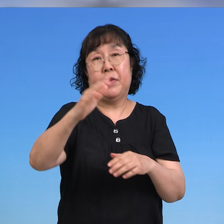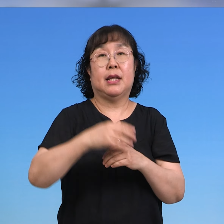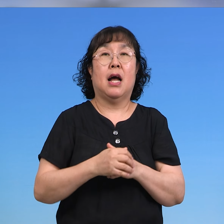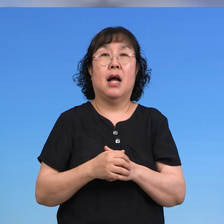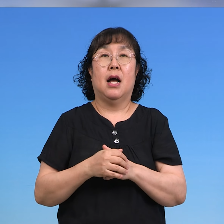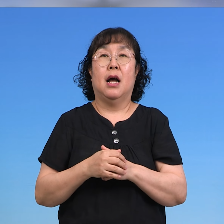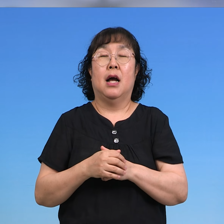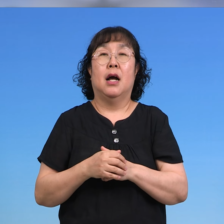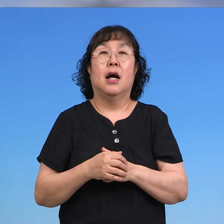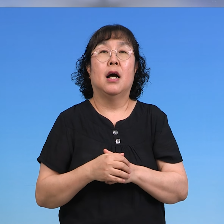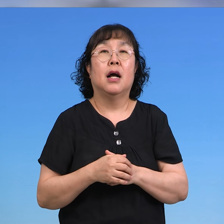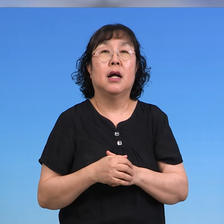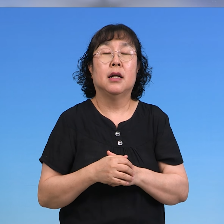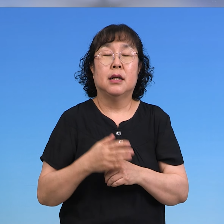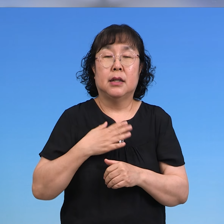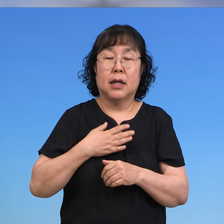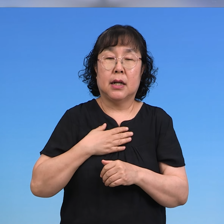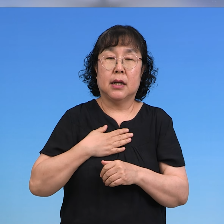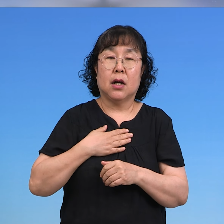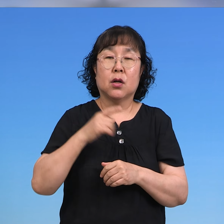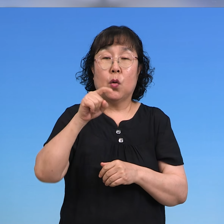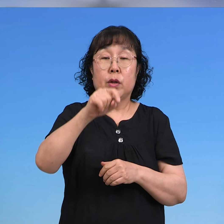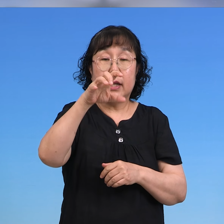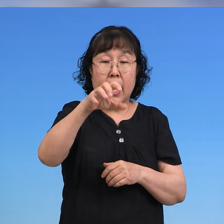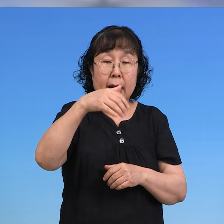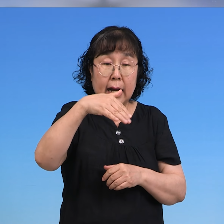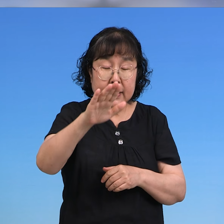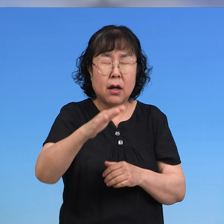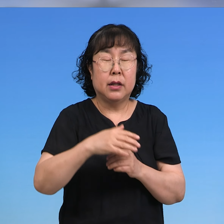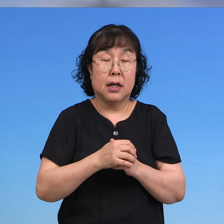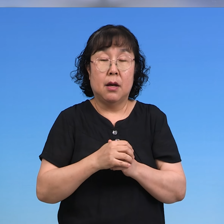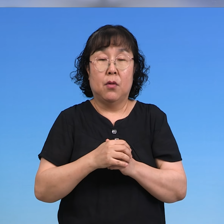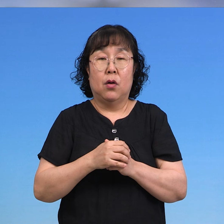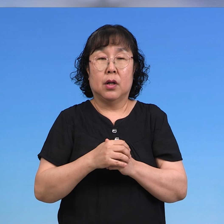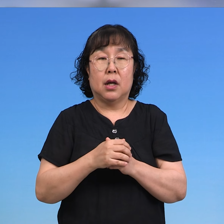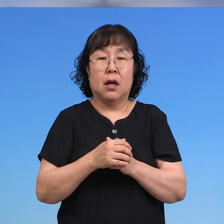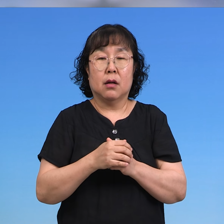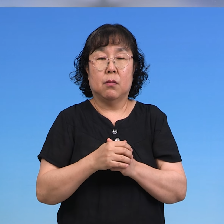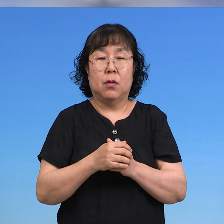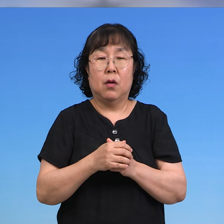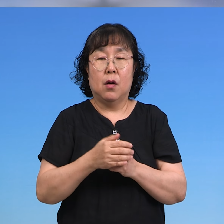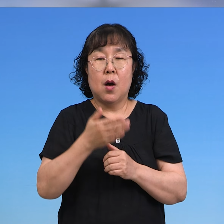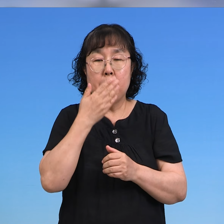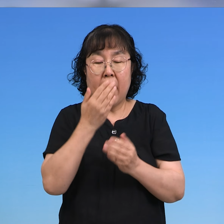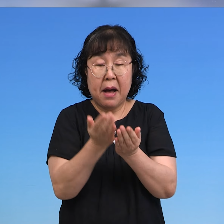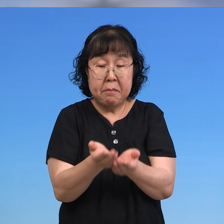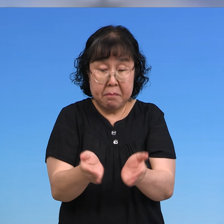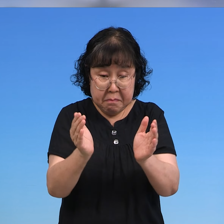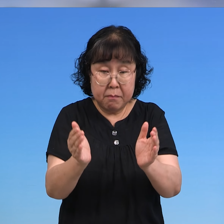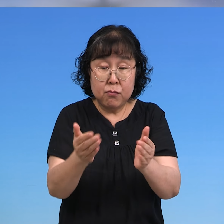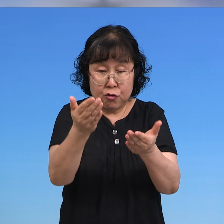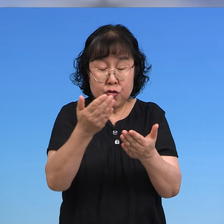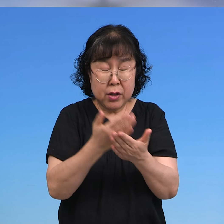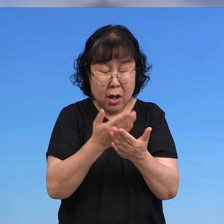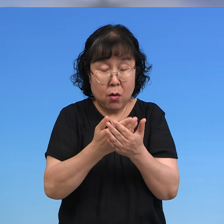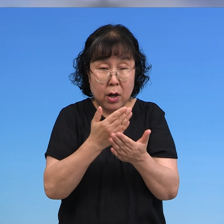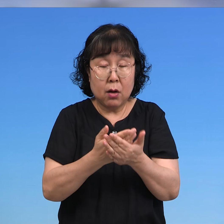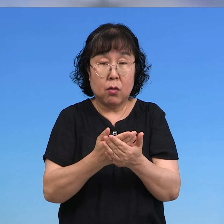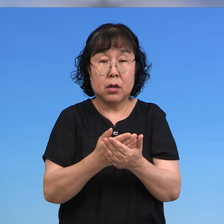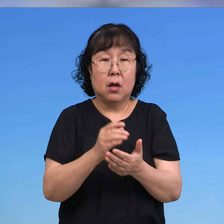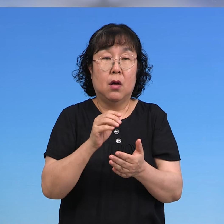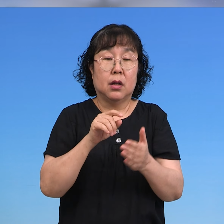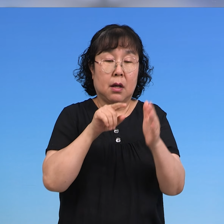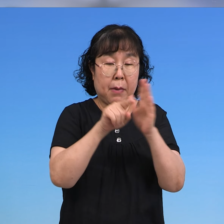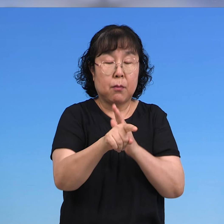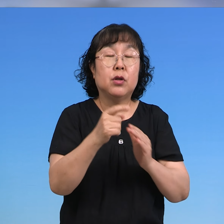뭐 설렁탕 한 그릇 주세요 그래서 매상에 도움도 별로 안 되겠지만 마음은 그래도 또 그 주인 입장에서 고마운 거 아닙니까?